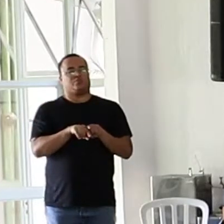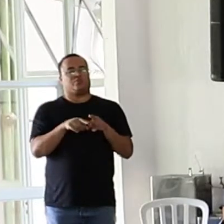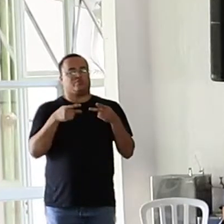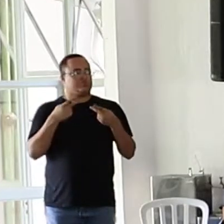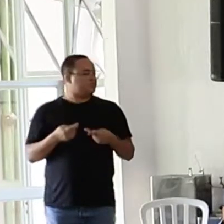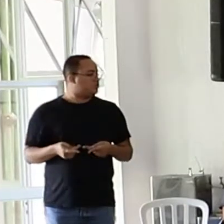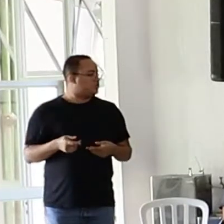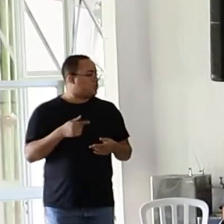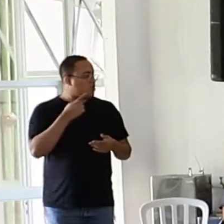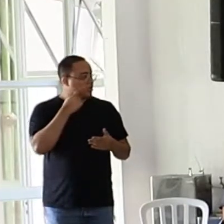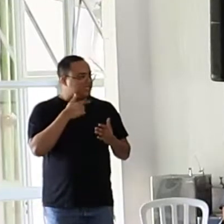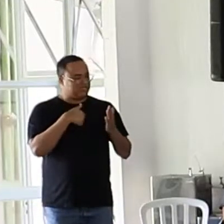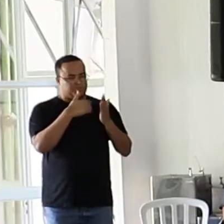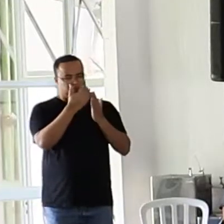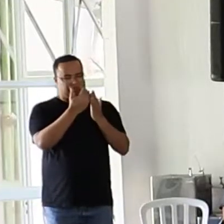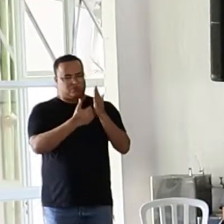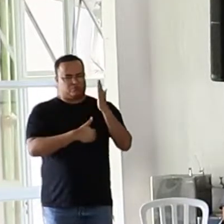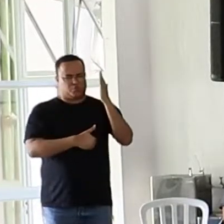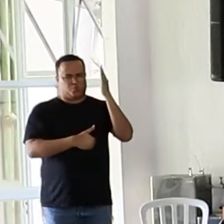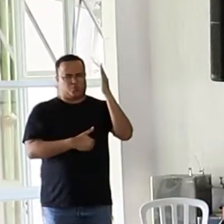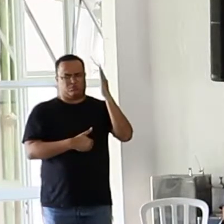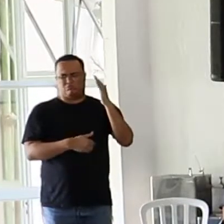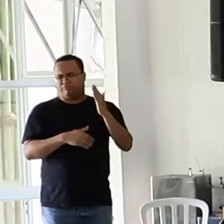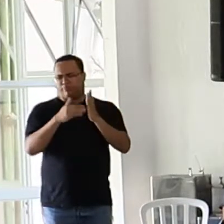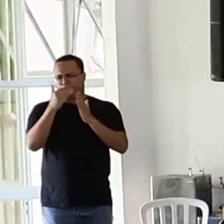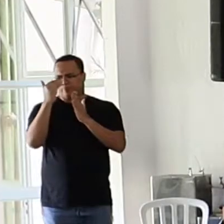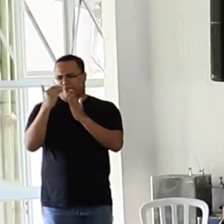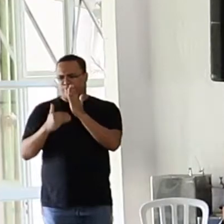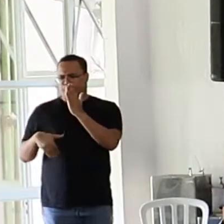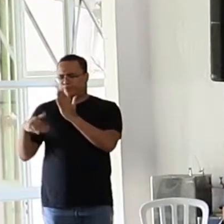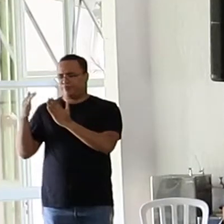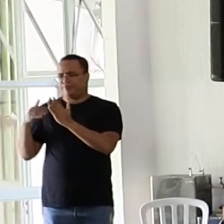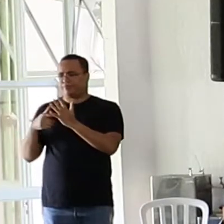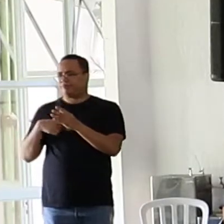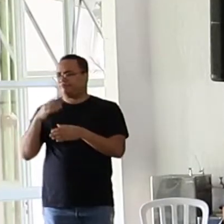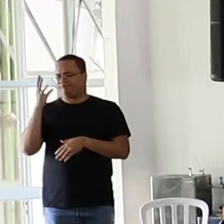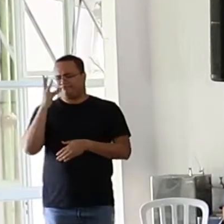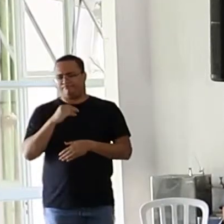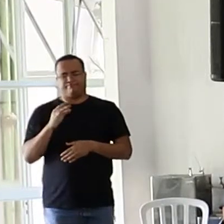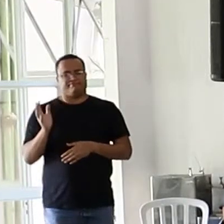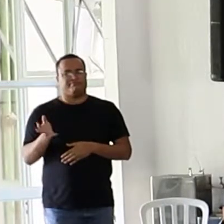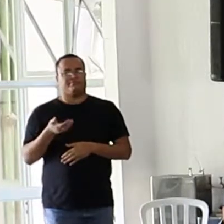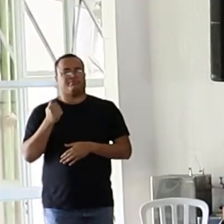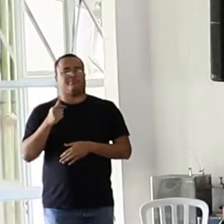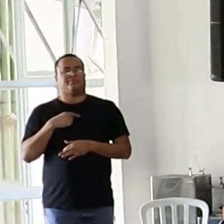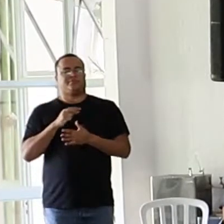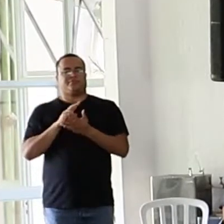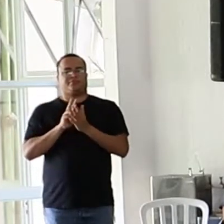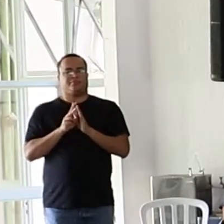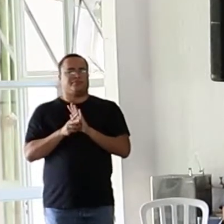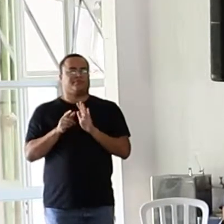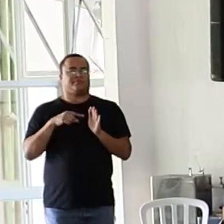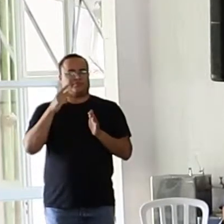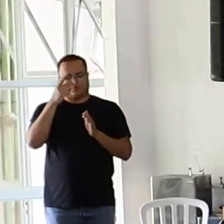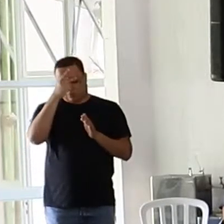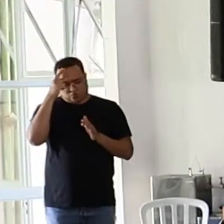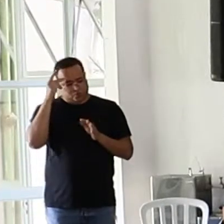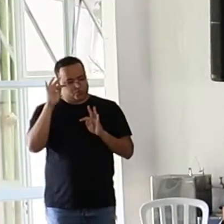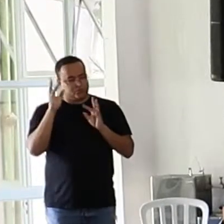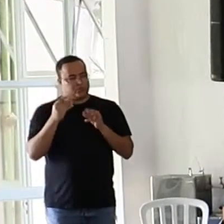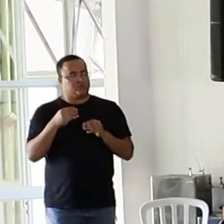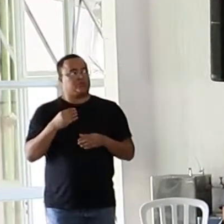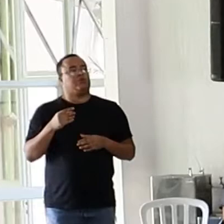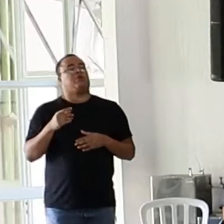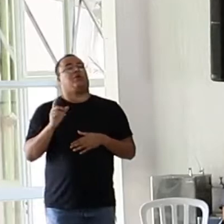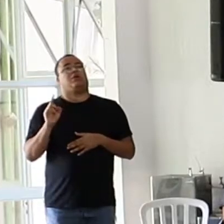em muitos projetos olha essa programação aqui e a programação brilhante fantástica diversa bem para todo mundo tem para